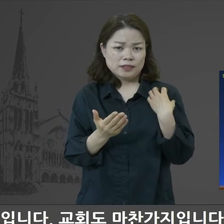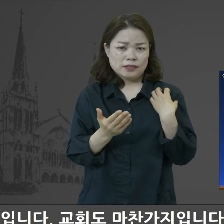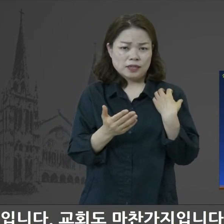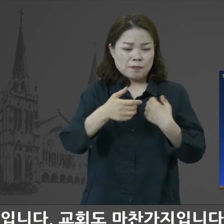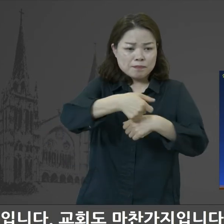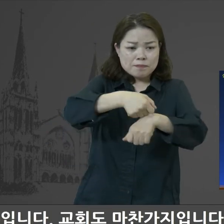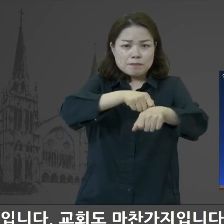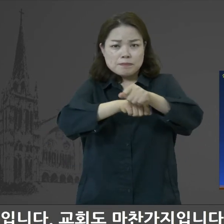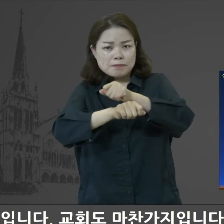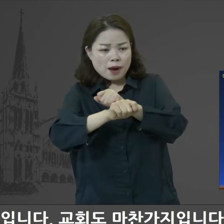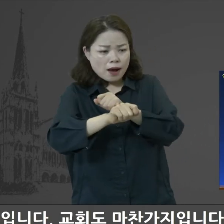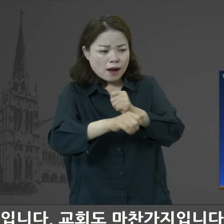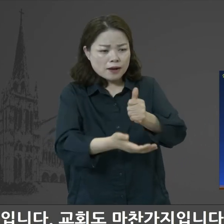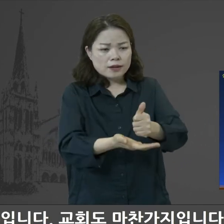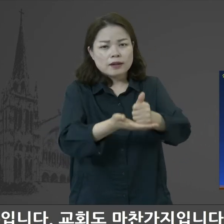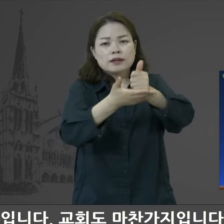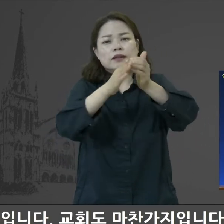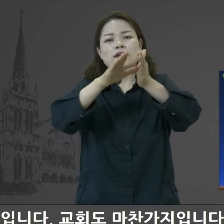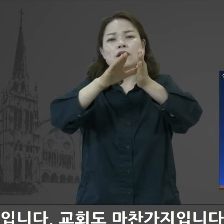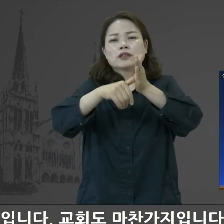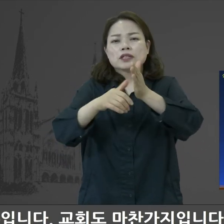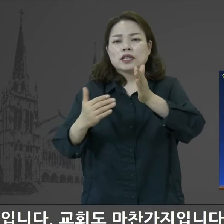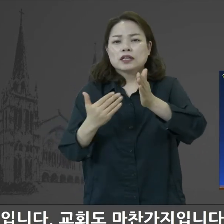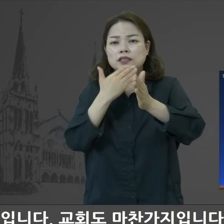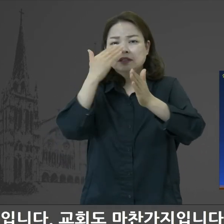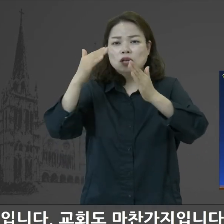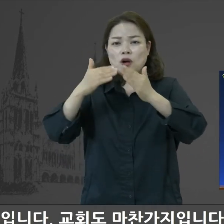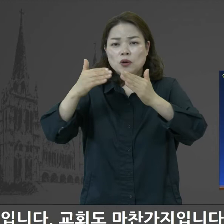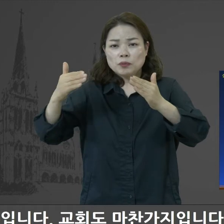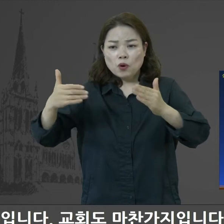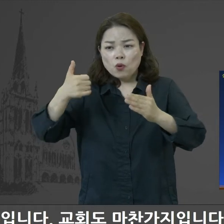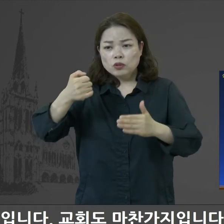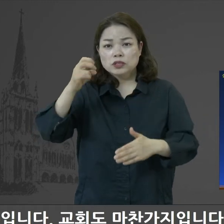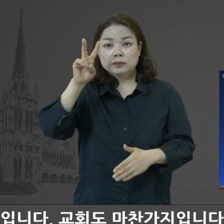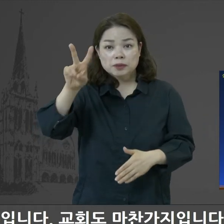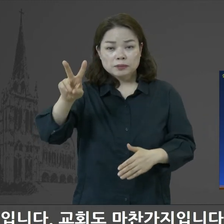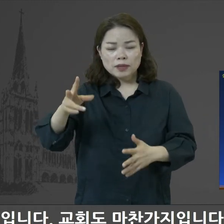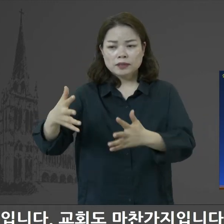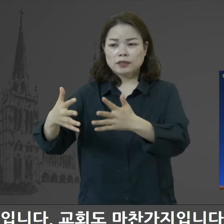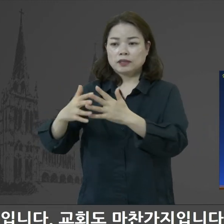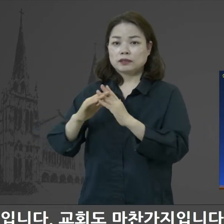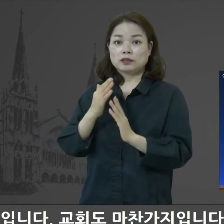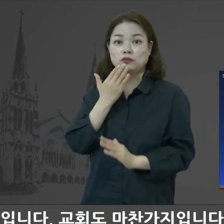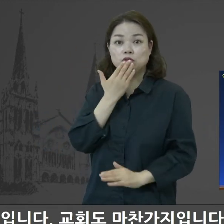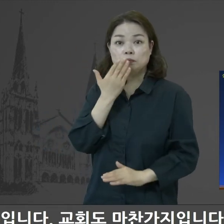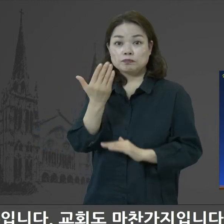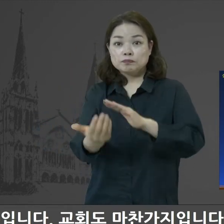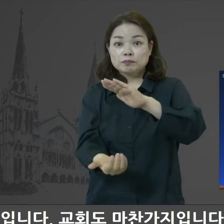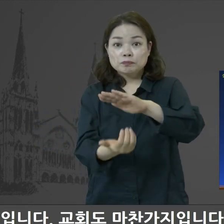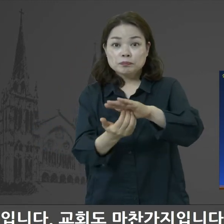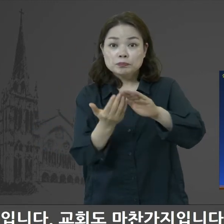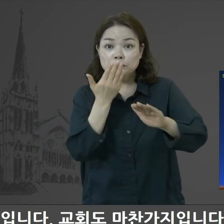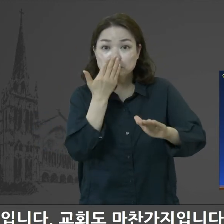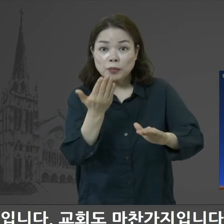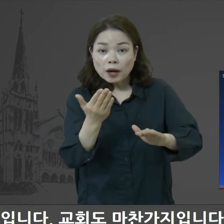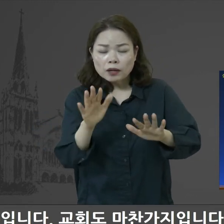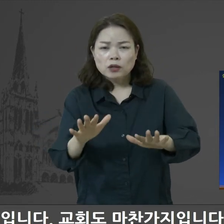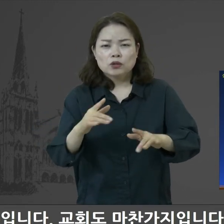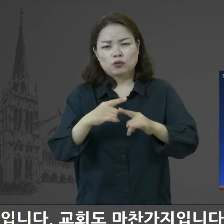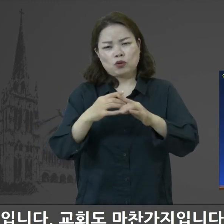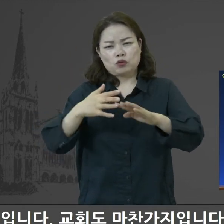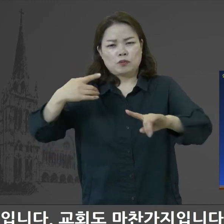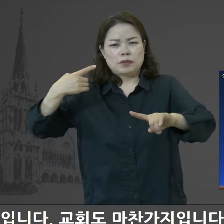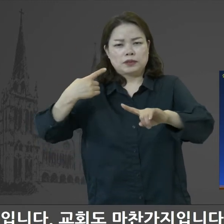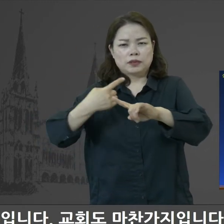능동적으로 찾아서 섬길 때에 성벽이 52일 만에 세워지듯 교회도 지금의 어려움들을